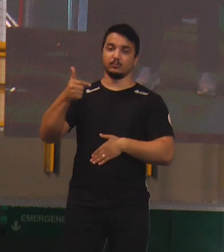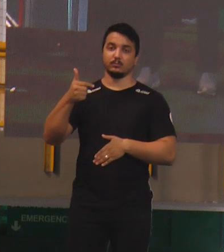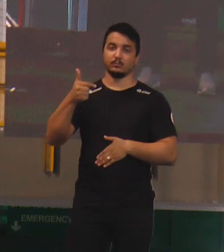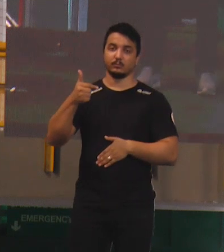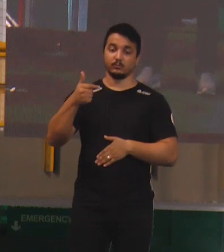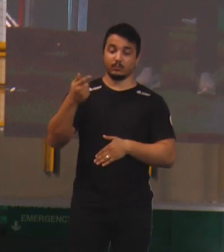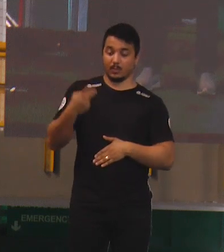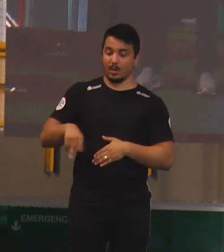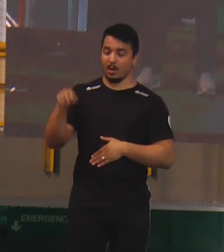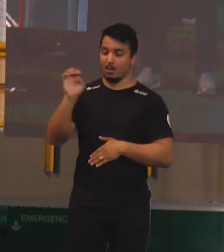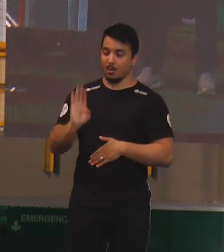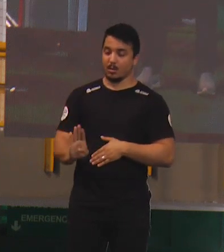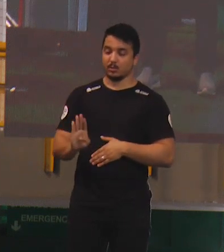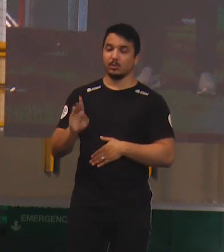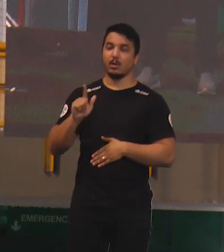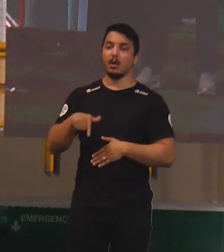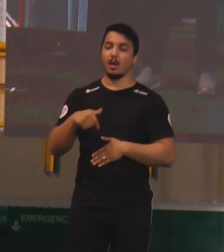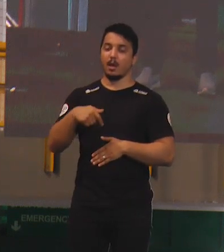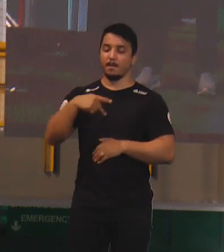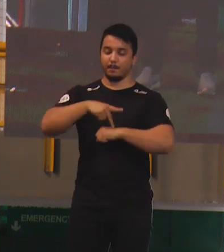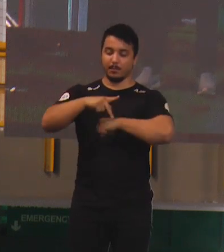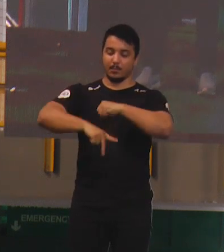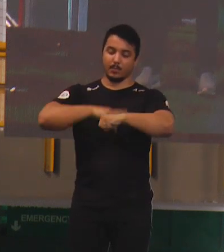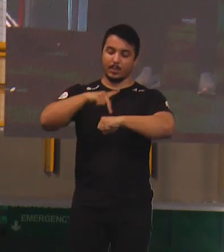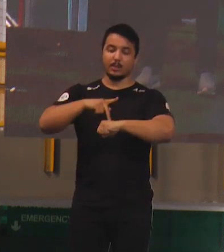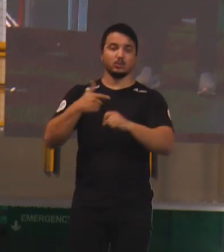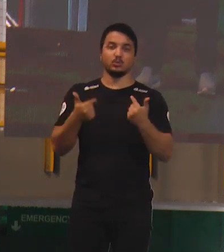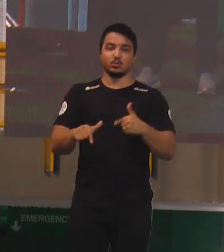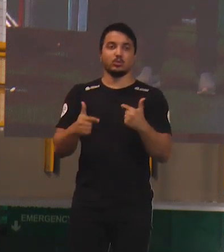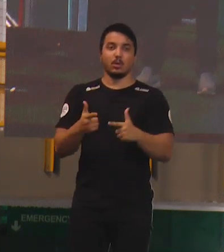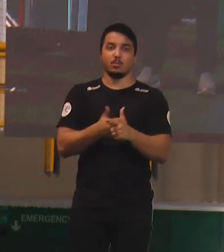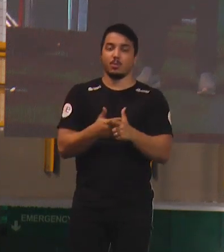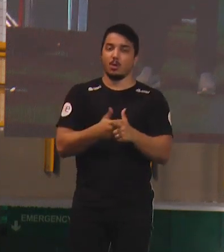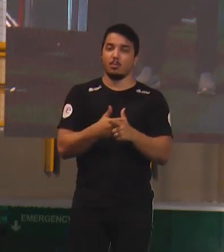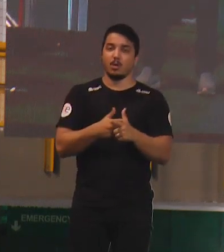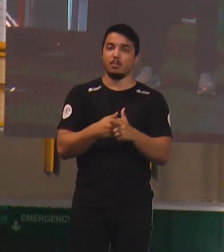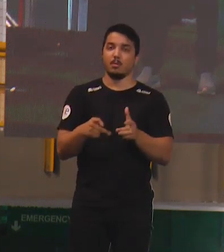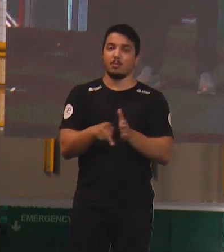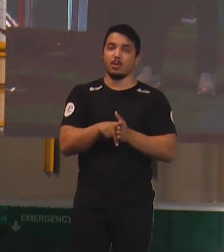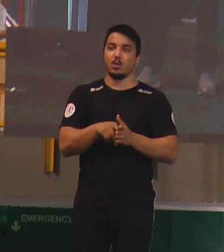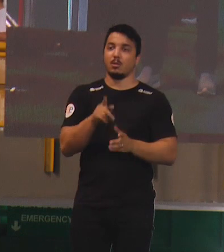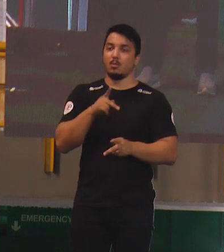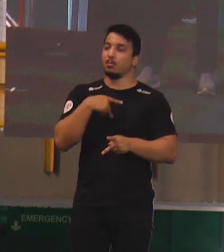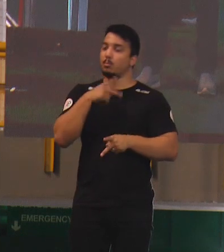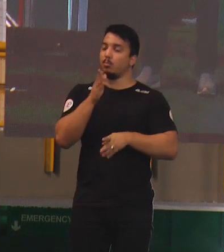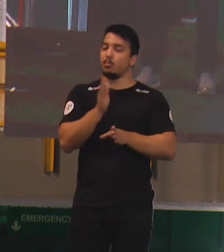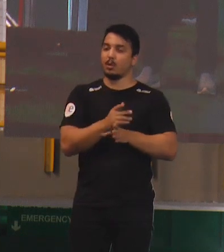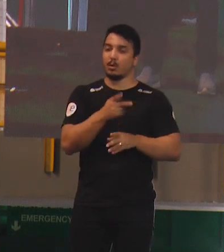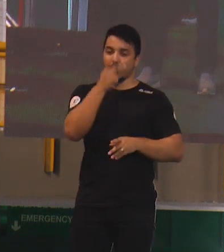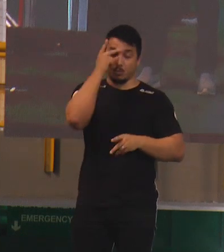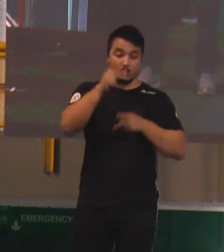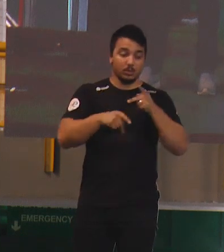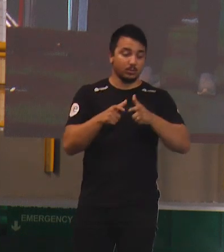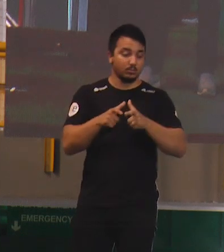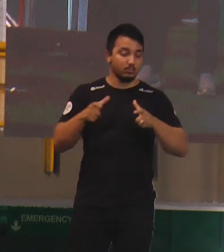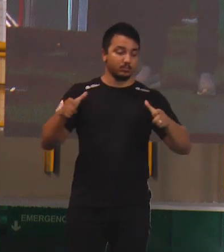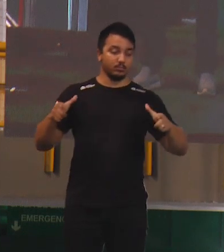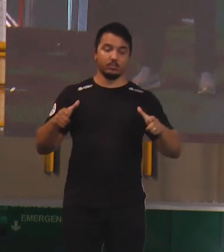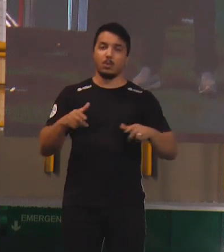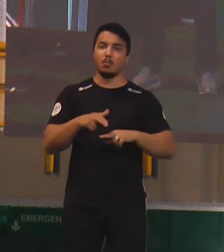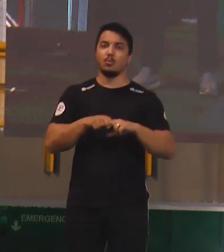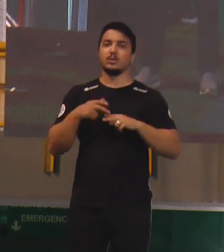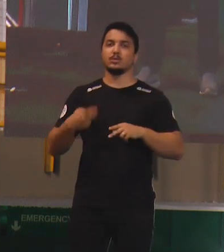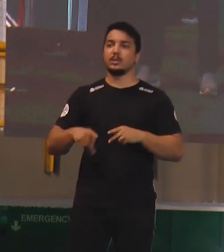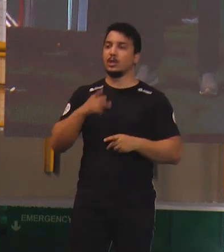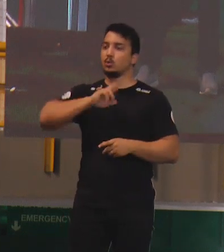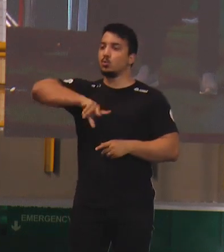O Brasil é uma nação que não enfrenta problemas com superpopulação. Por isso, nesse país, não